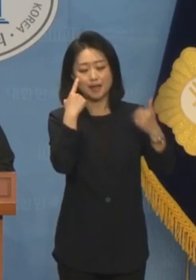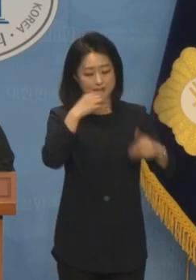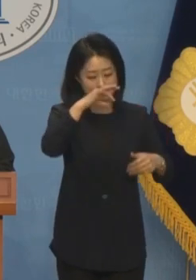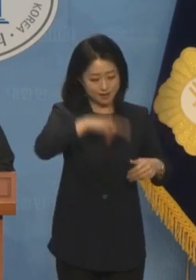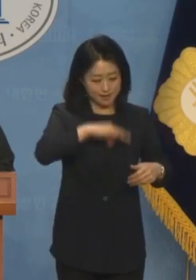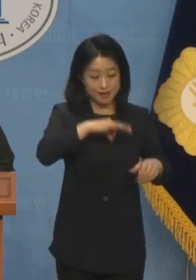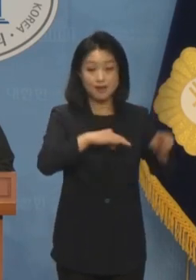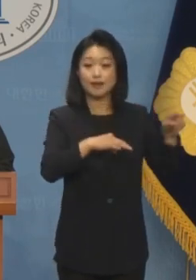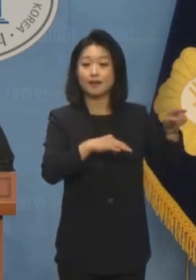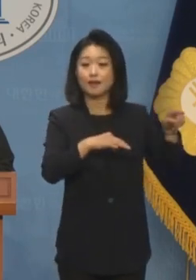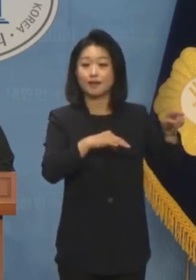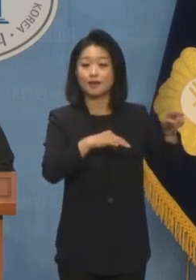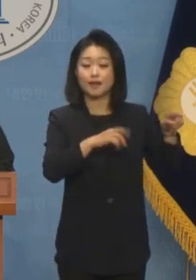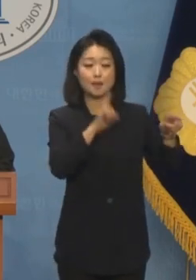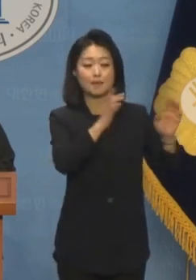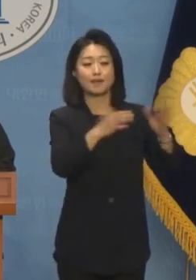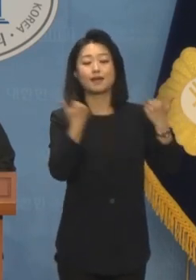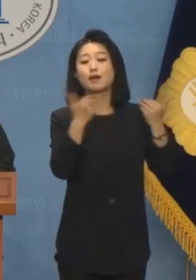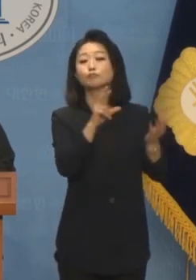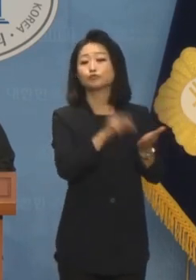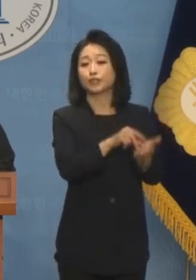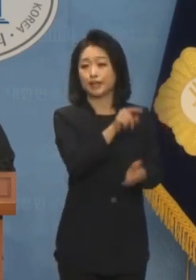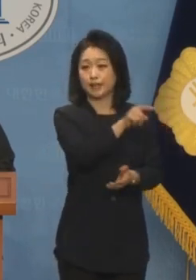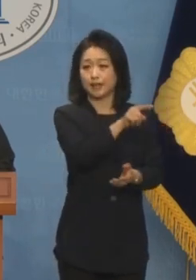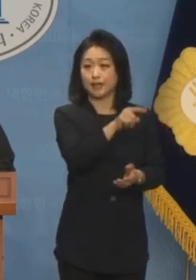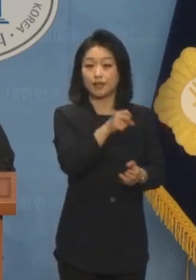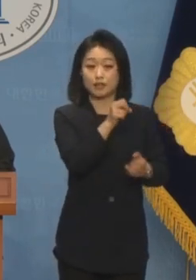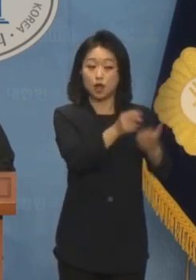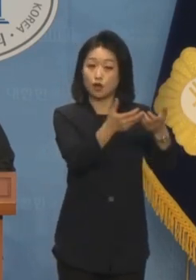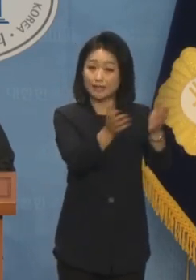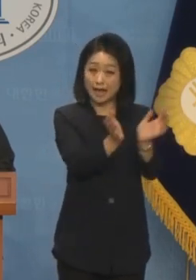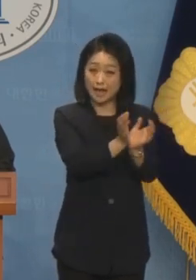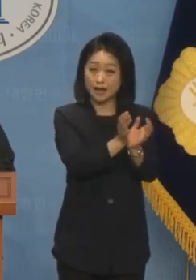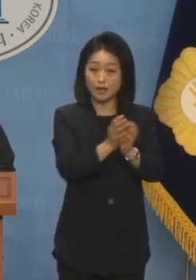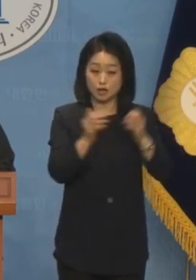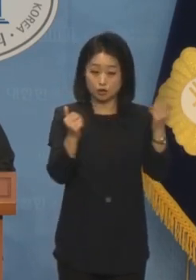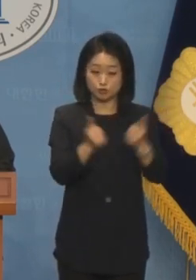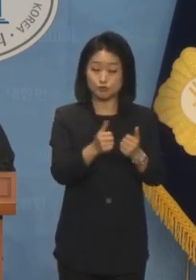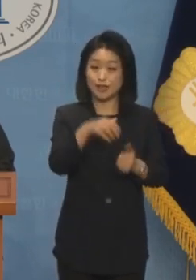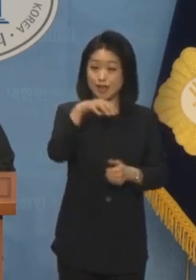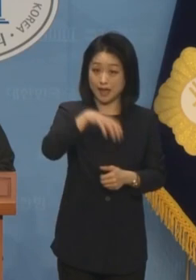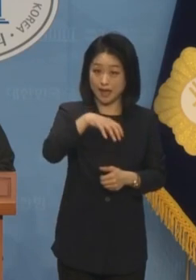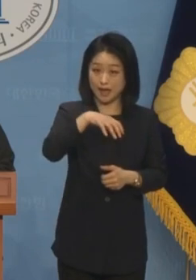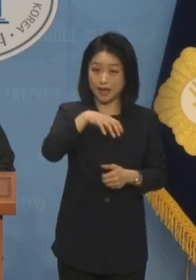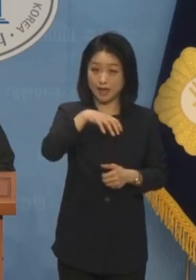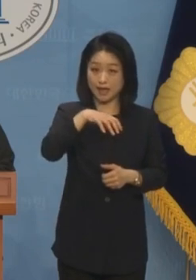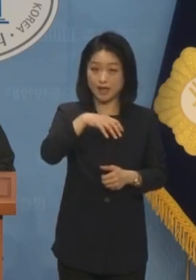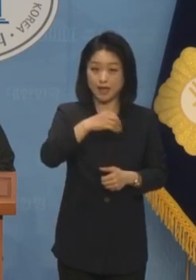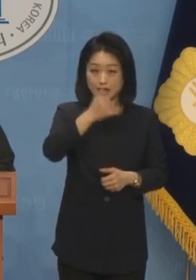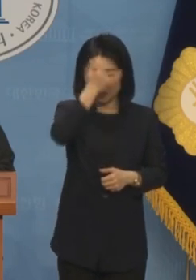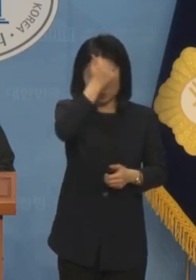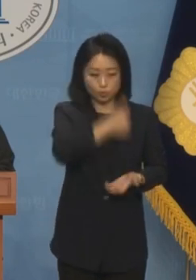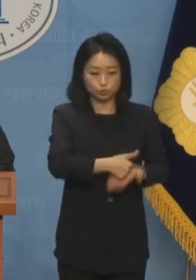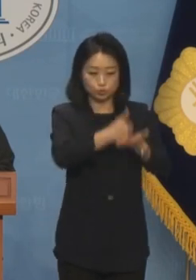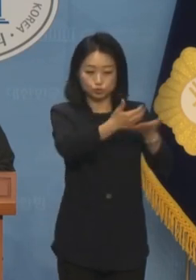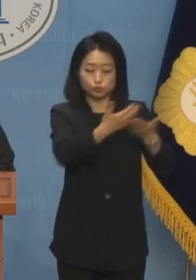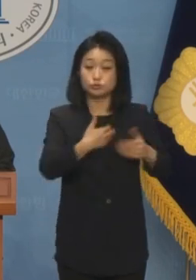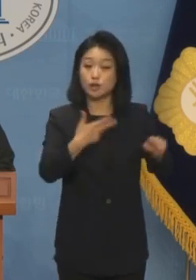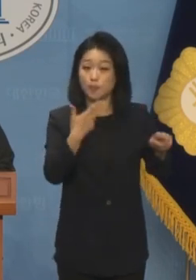폄훼에 불과합니다. 집권 여당으로서 국회 구성원에 대한 최소한의